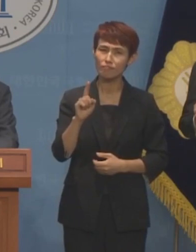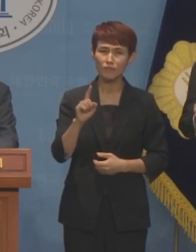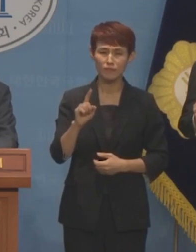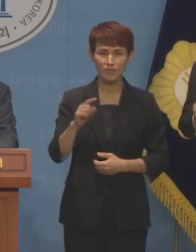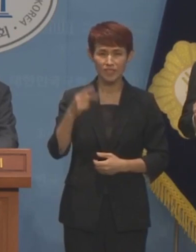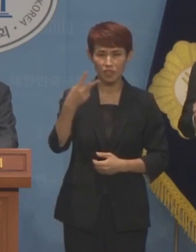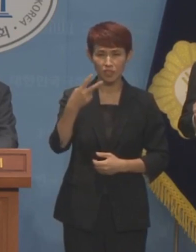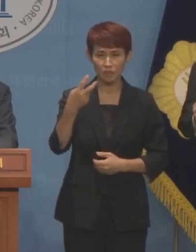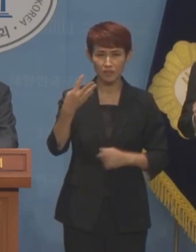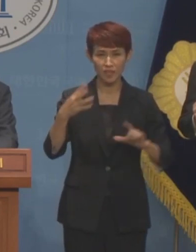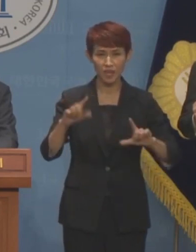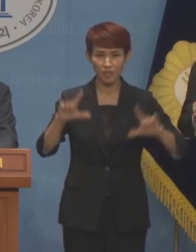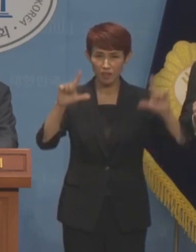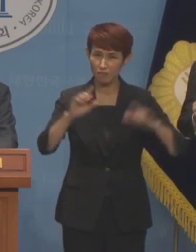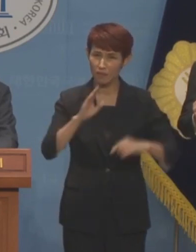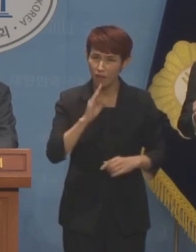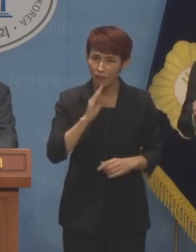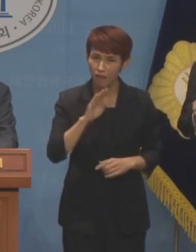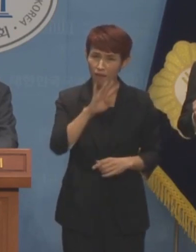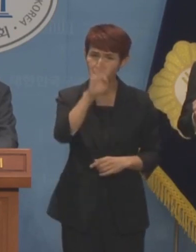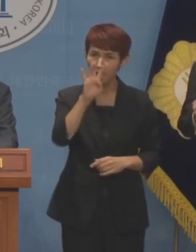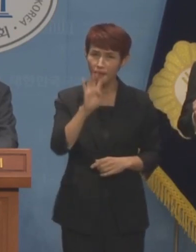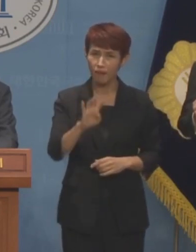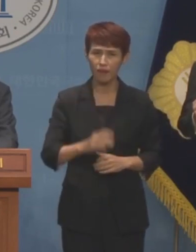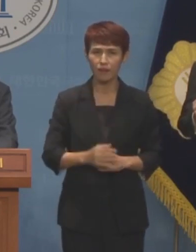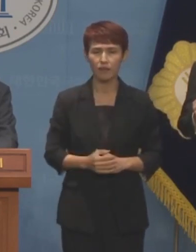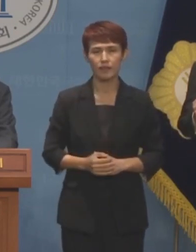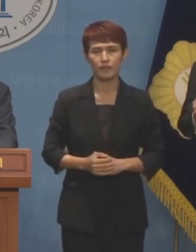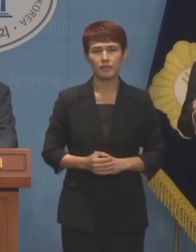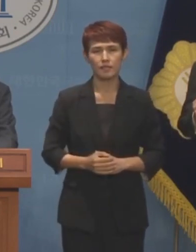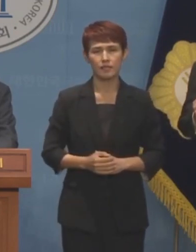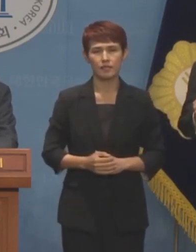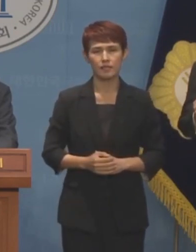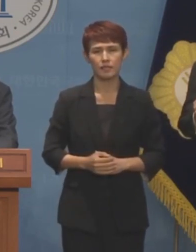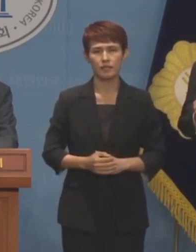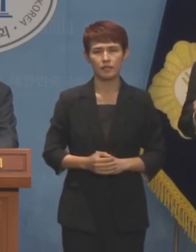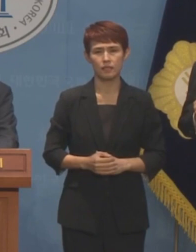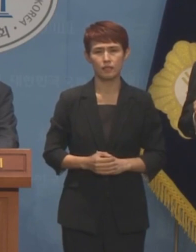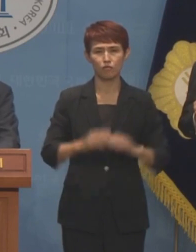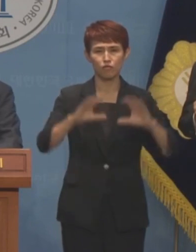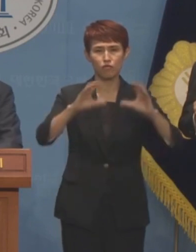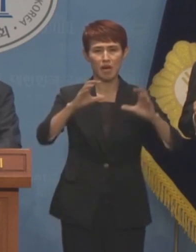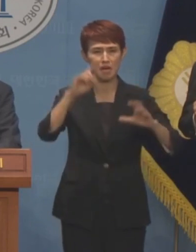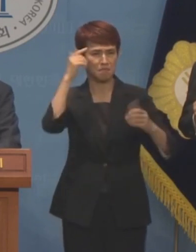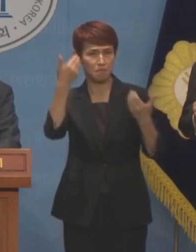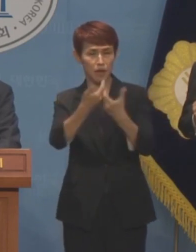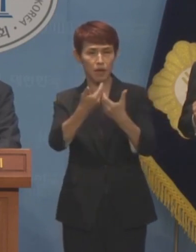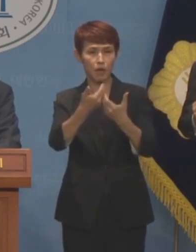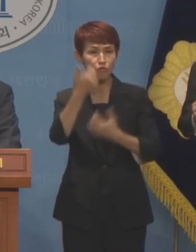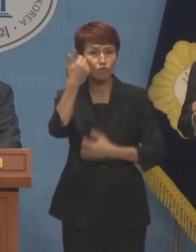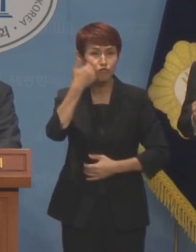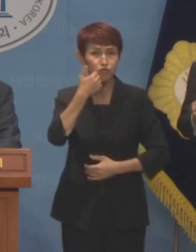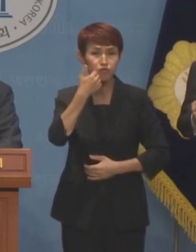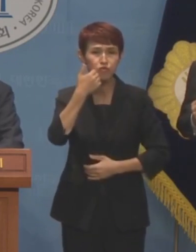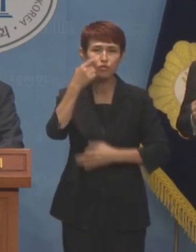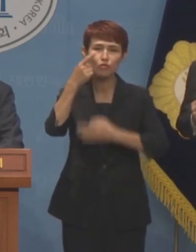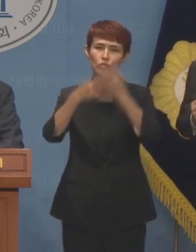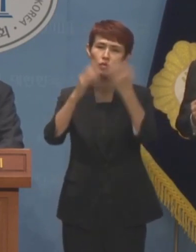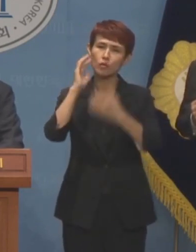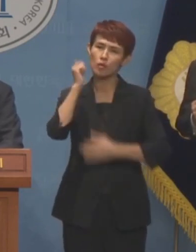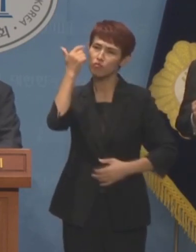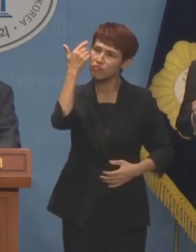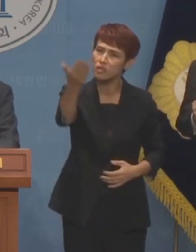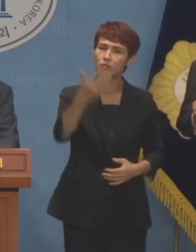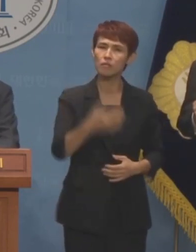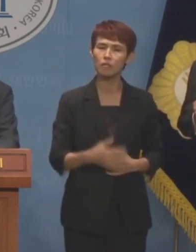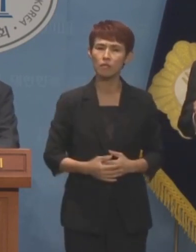지금이 2024년이 맞는지 진정한 반국가 세력이 누구인지 윤석열 대통령에게 묻고